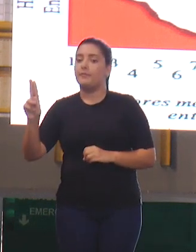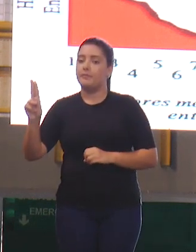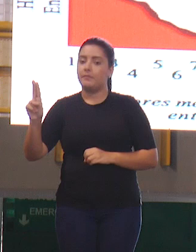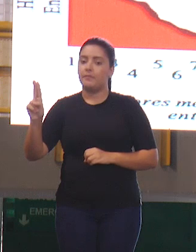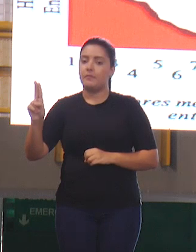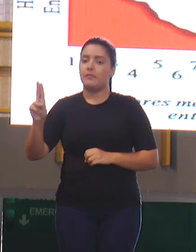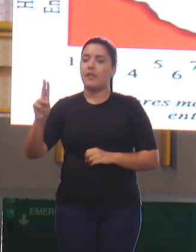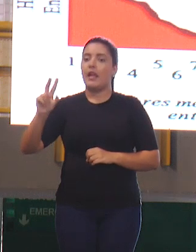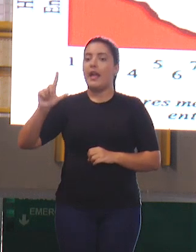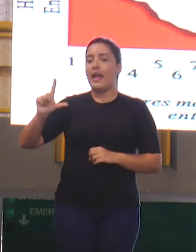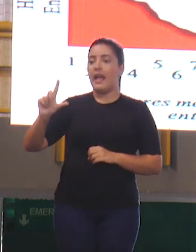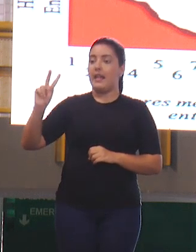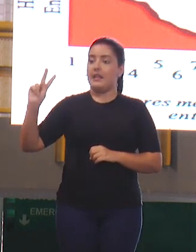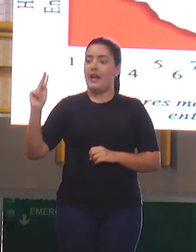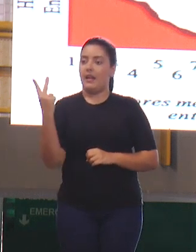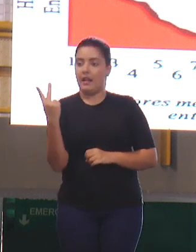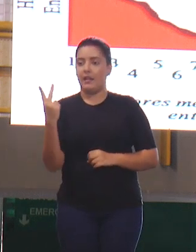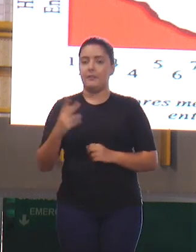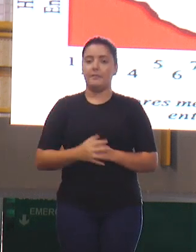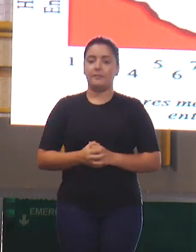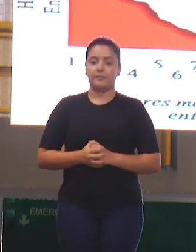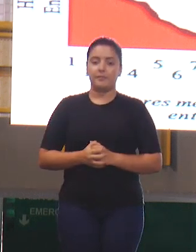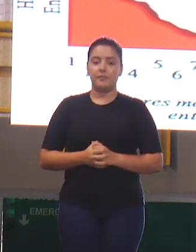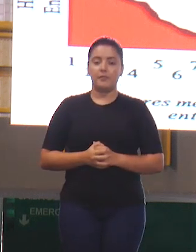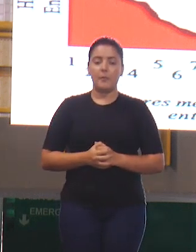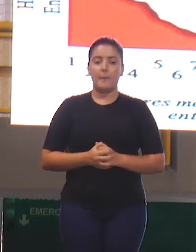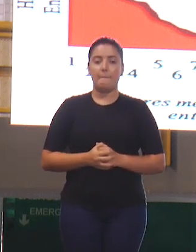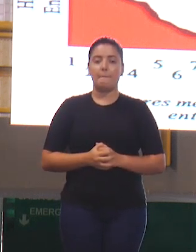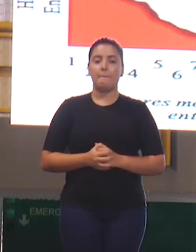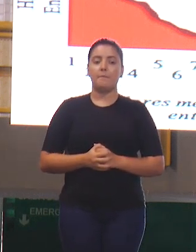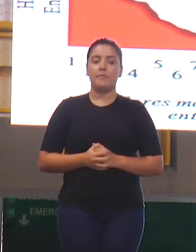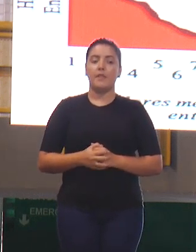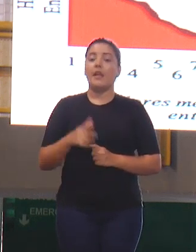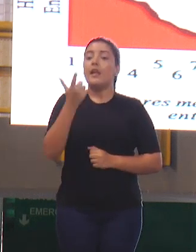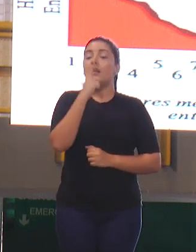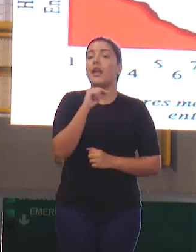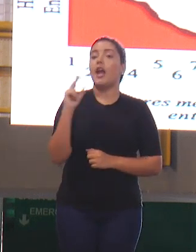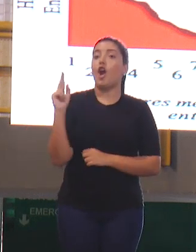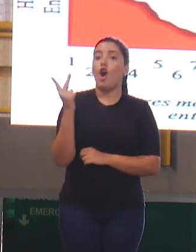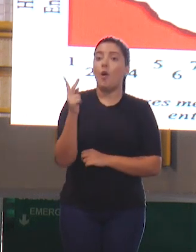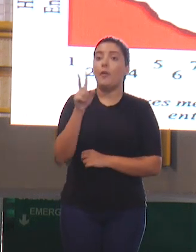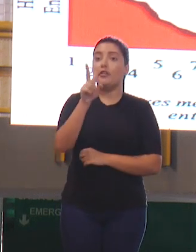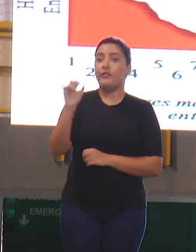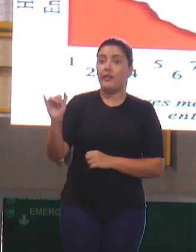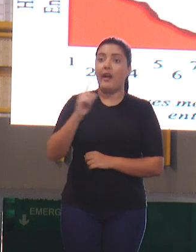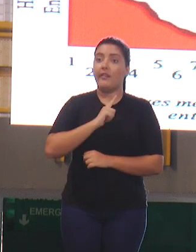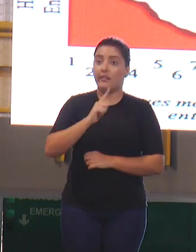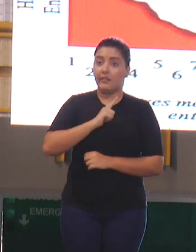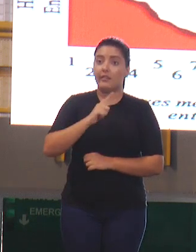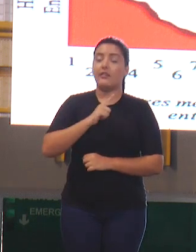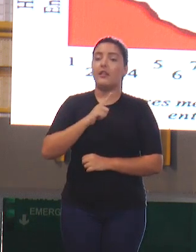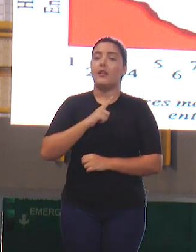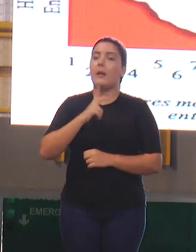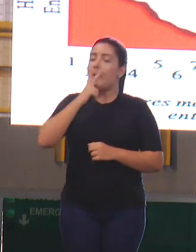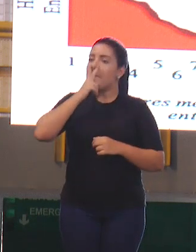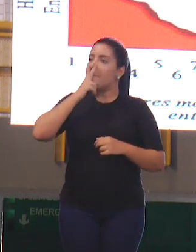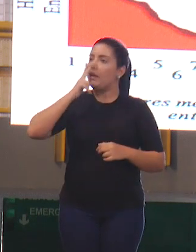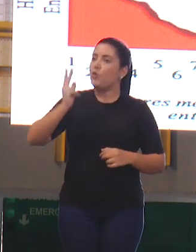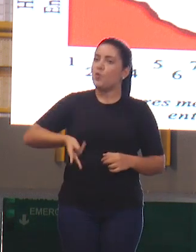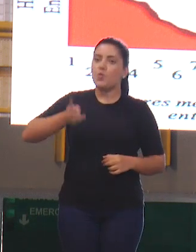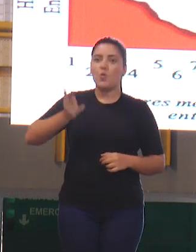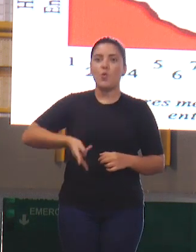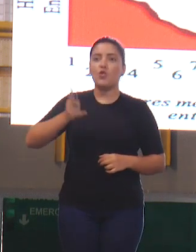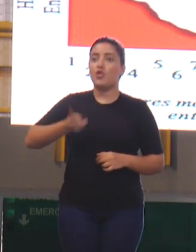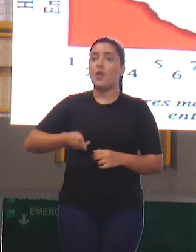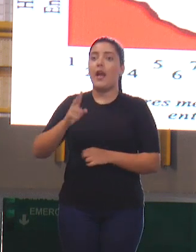chamado LH. Quem é que vai ser o hormônio que vai promover a